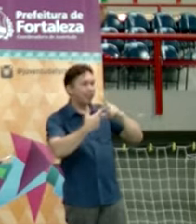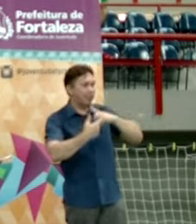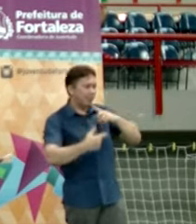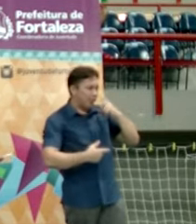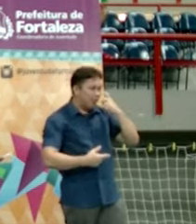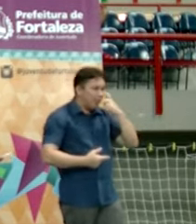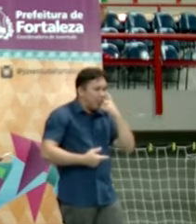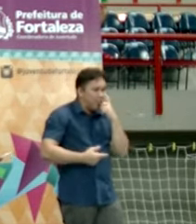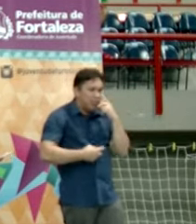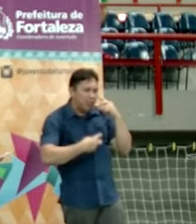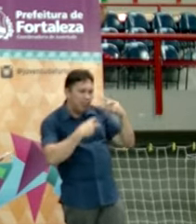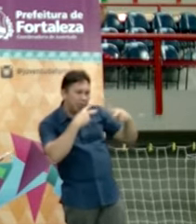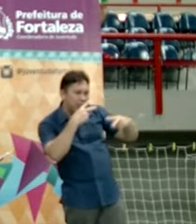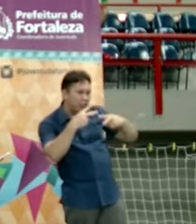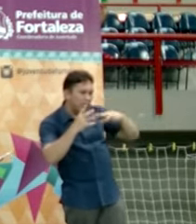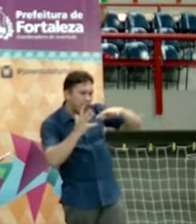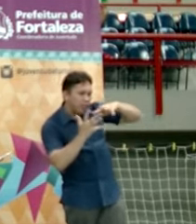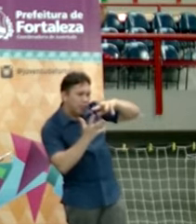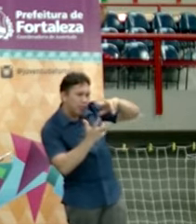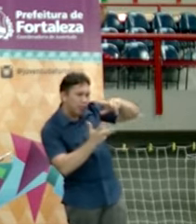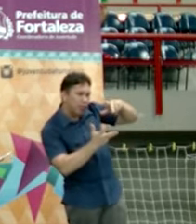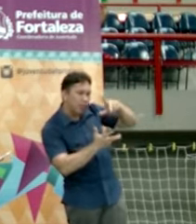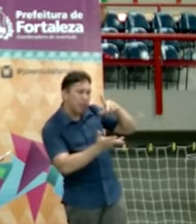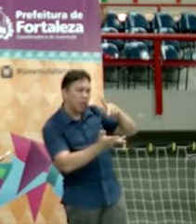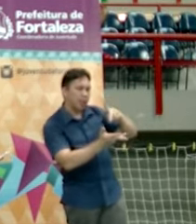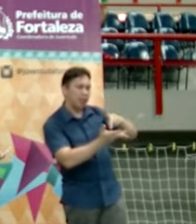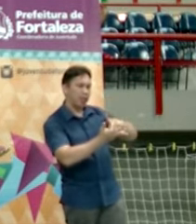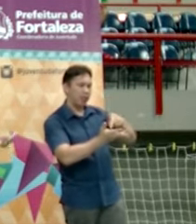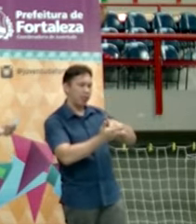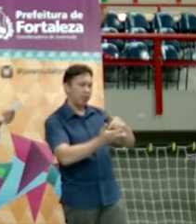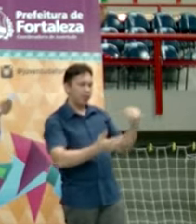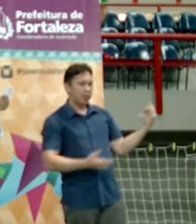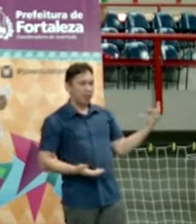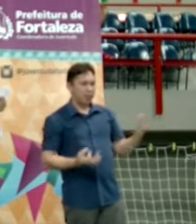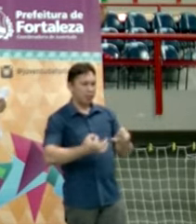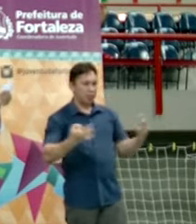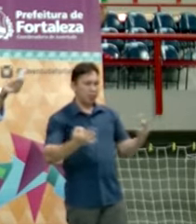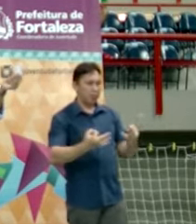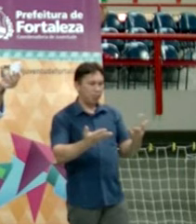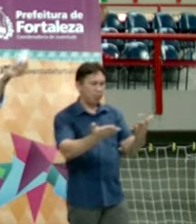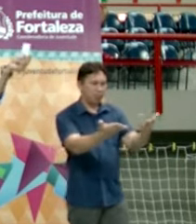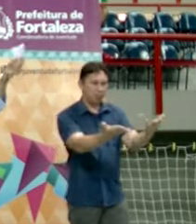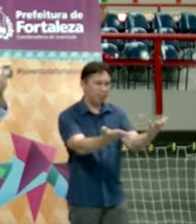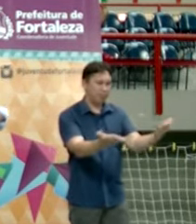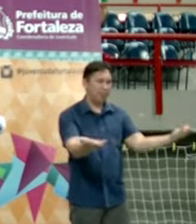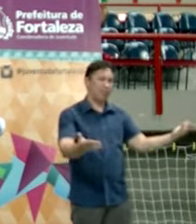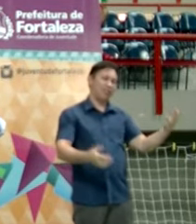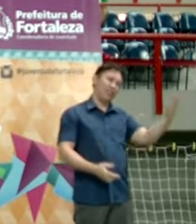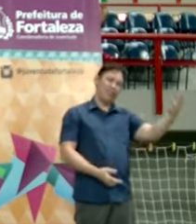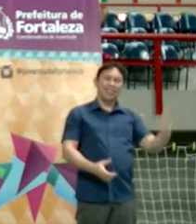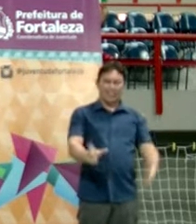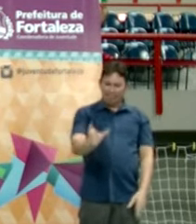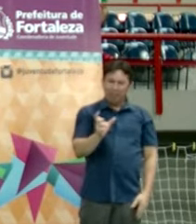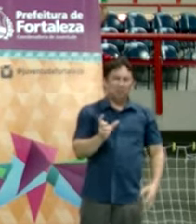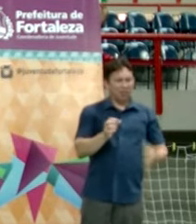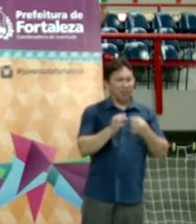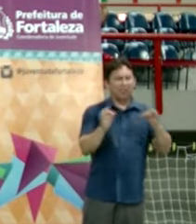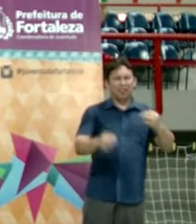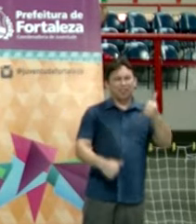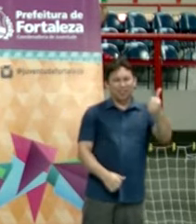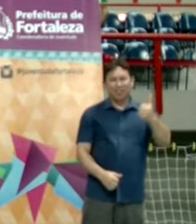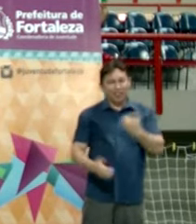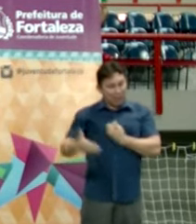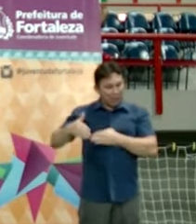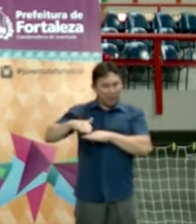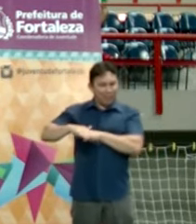sóis seduz é realeza, não tem deslize. Olha, rapaz, eu vou te dizer, não é não? Eu